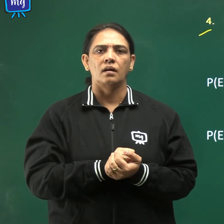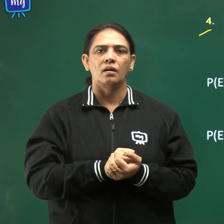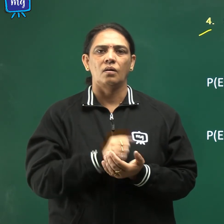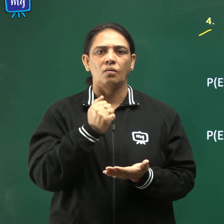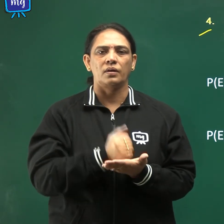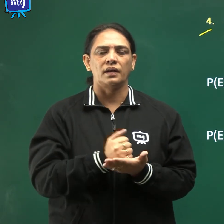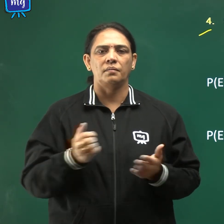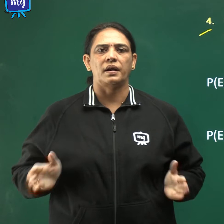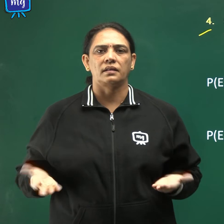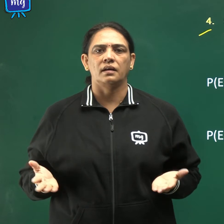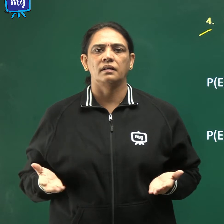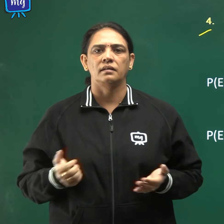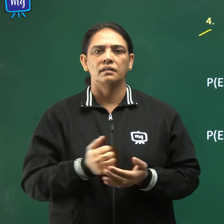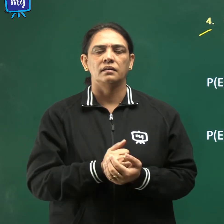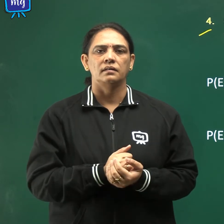प्रायिकता